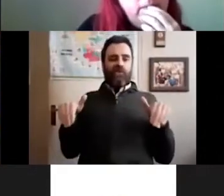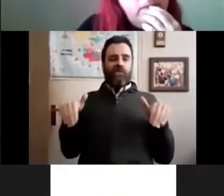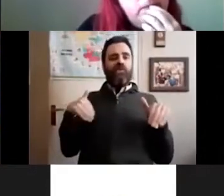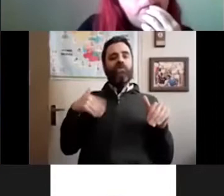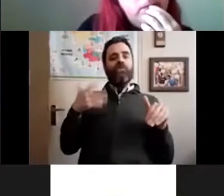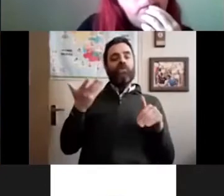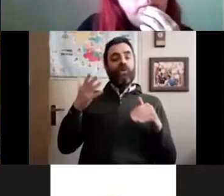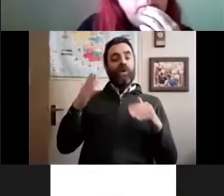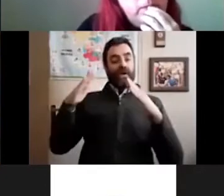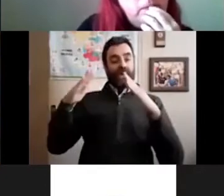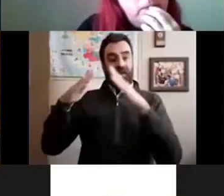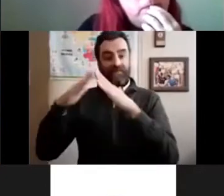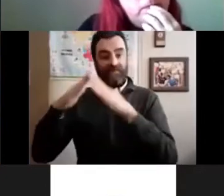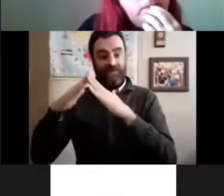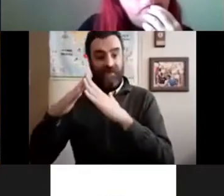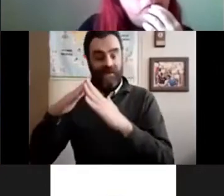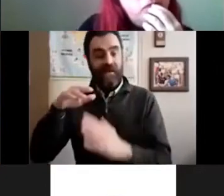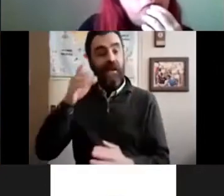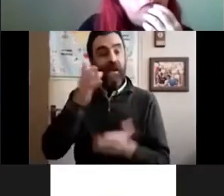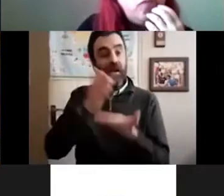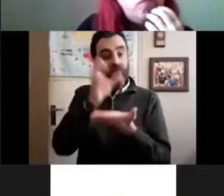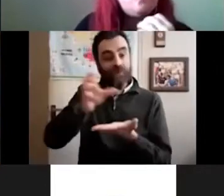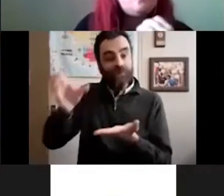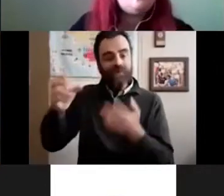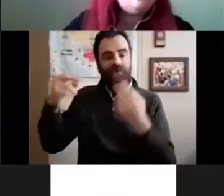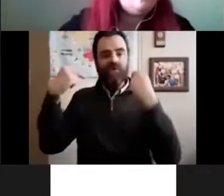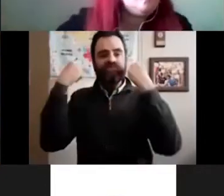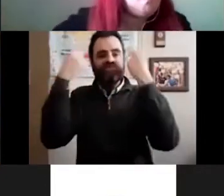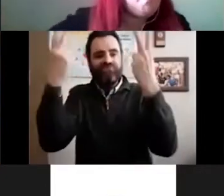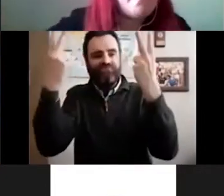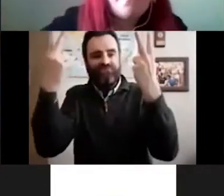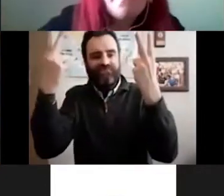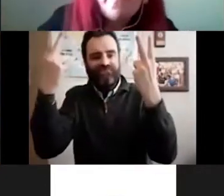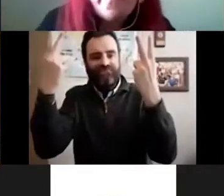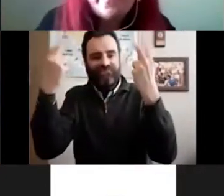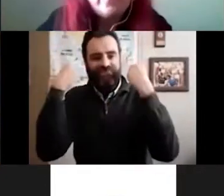También el sentirse más cómodo en la casa,